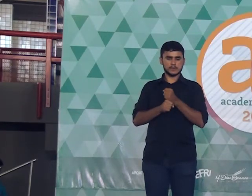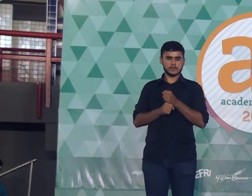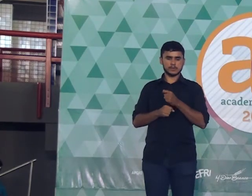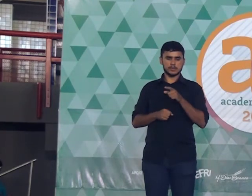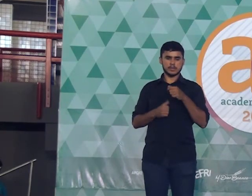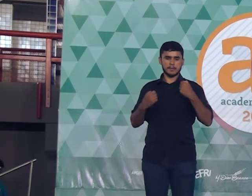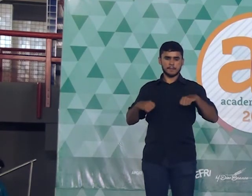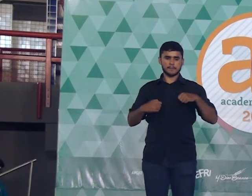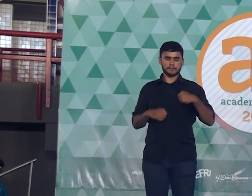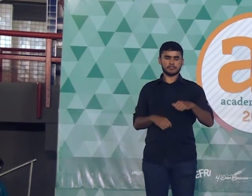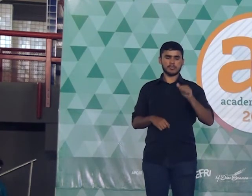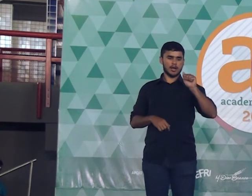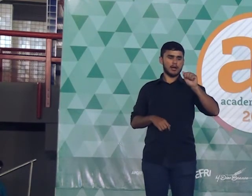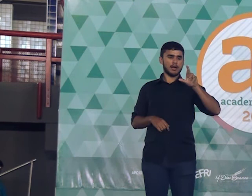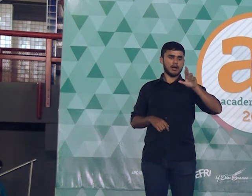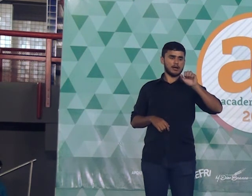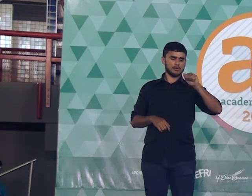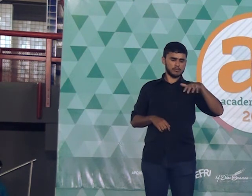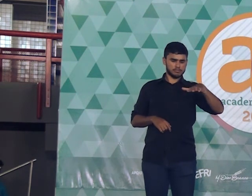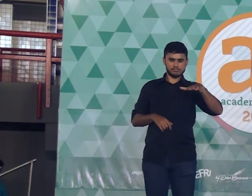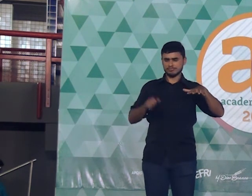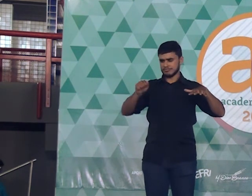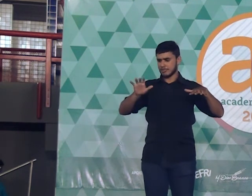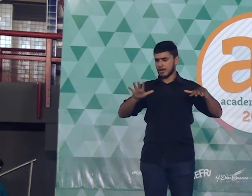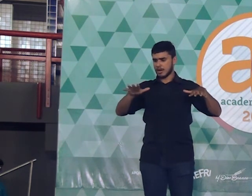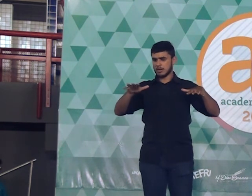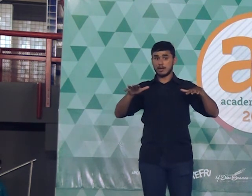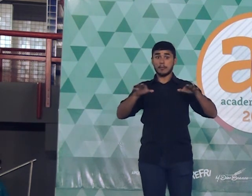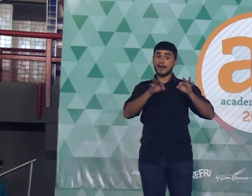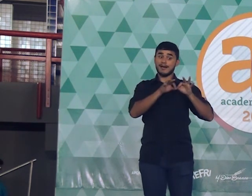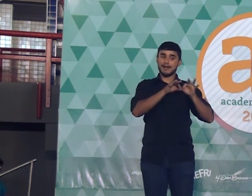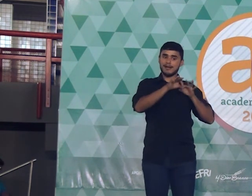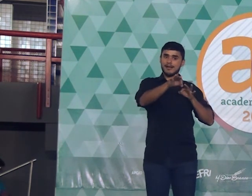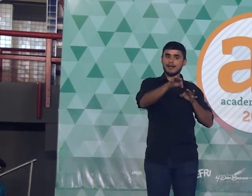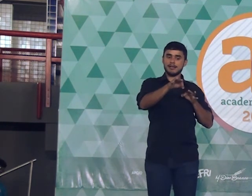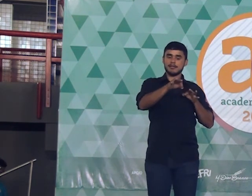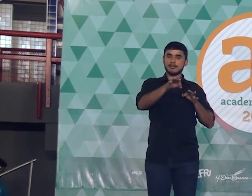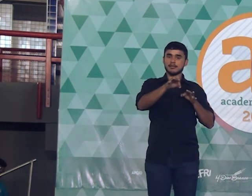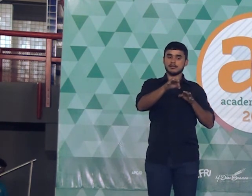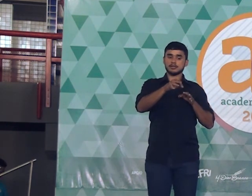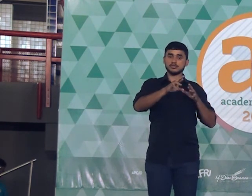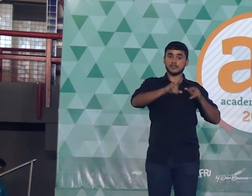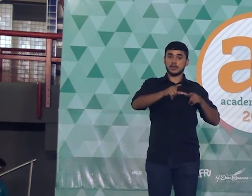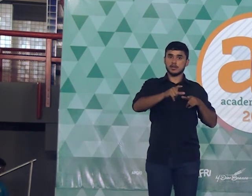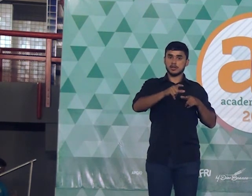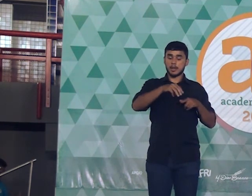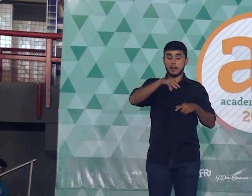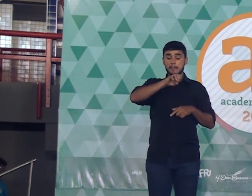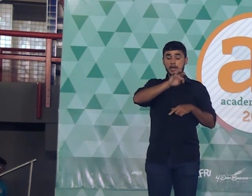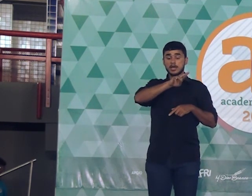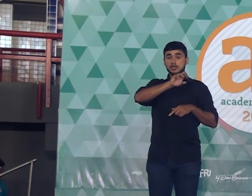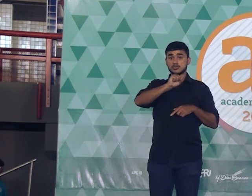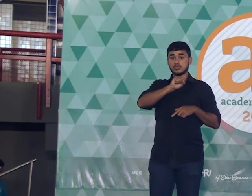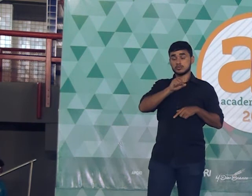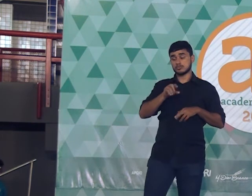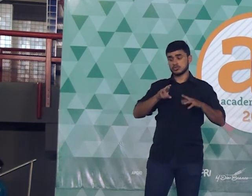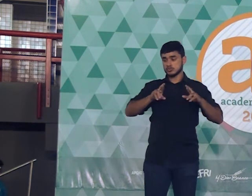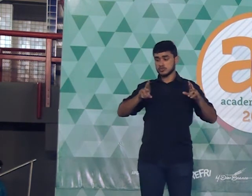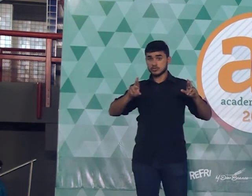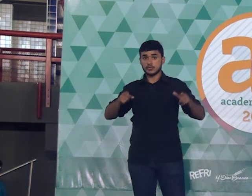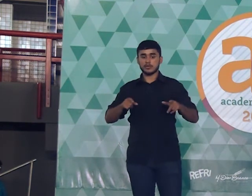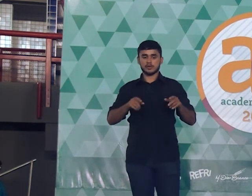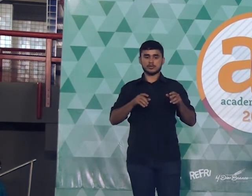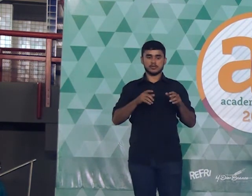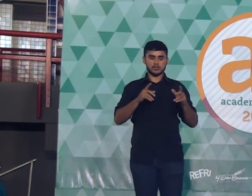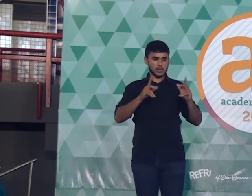2 vezes a área? Porque o primeiro trapézio é simétrico ao segundo. Então, se eu tenho 2 figuras simétricas, não